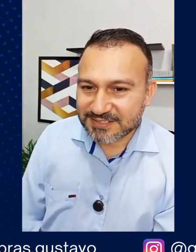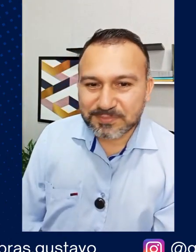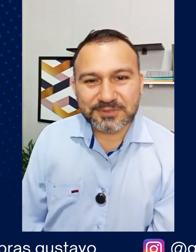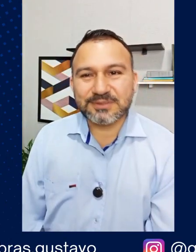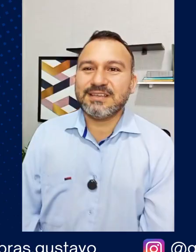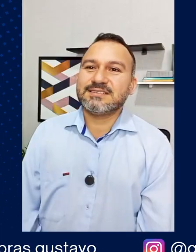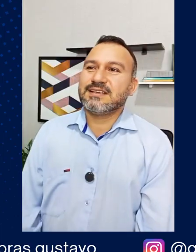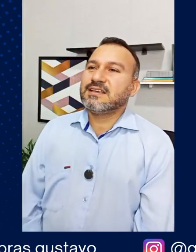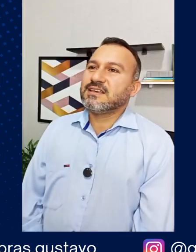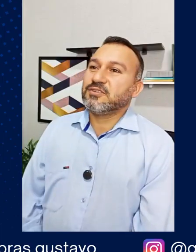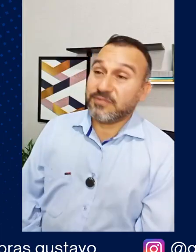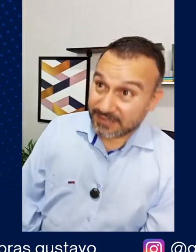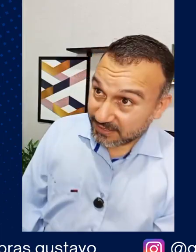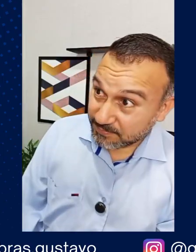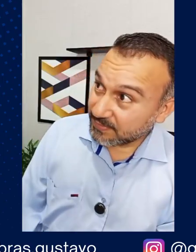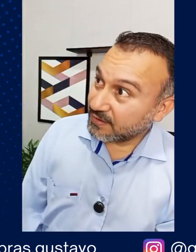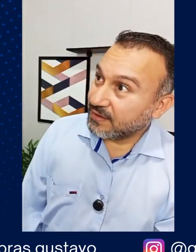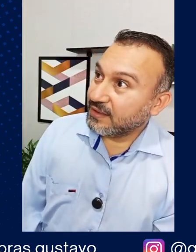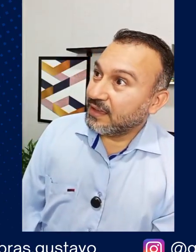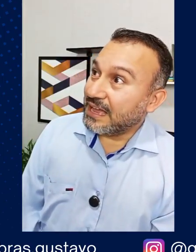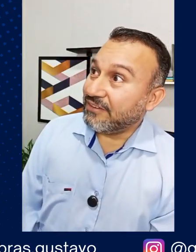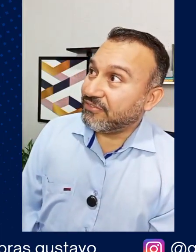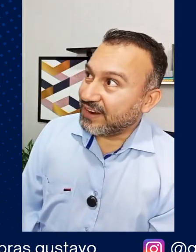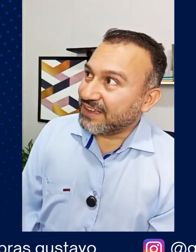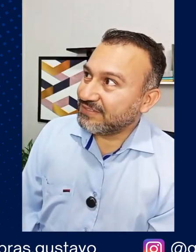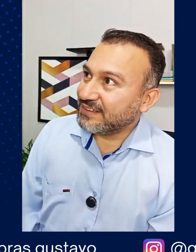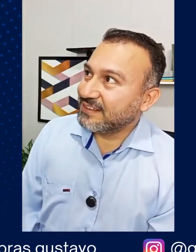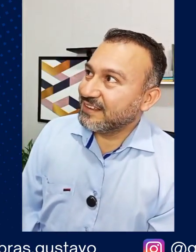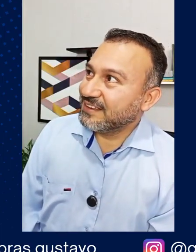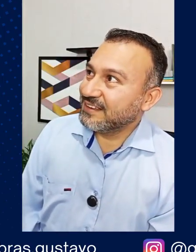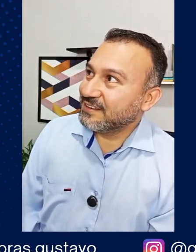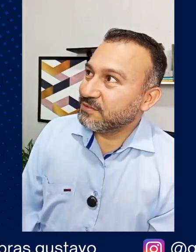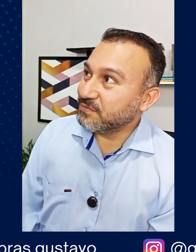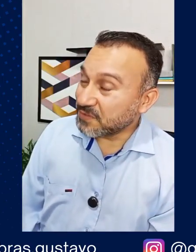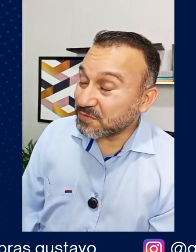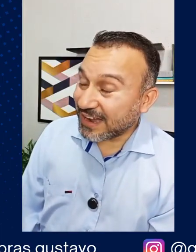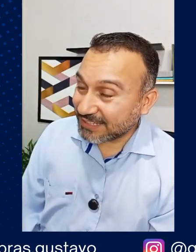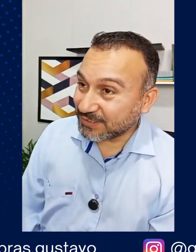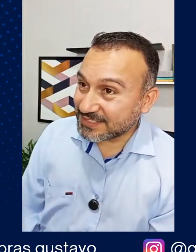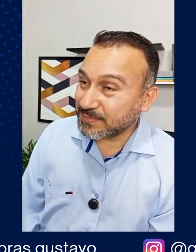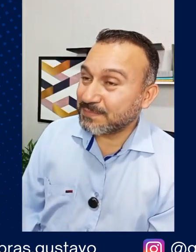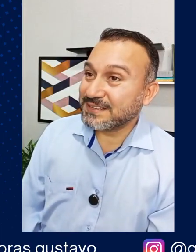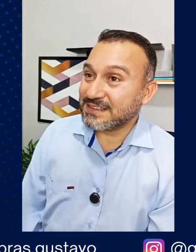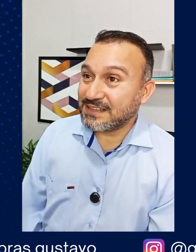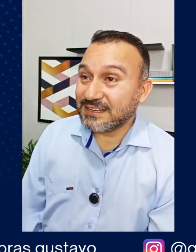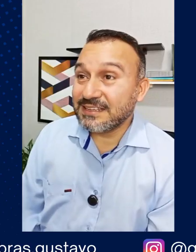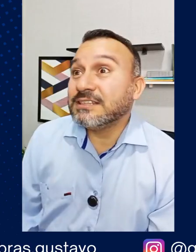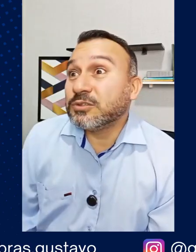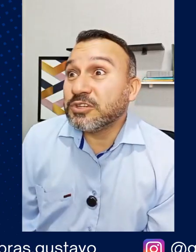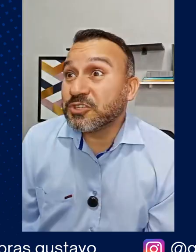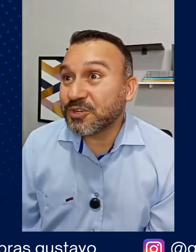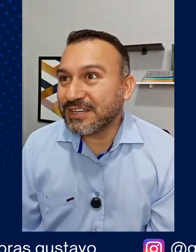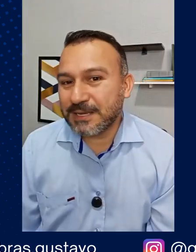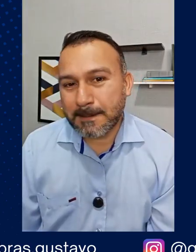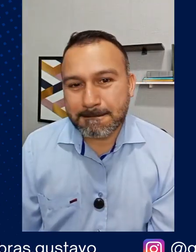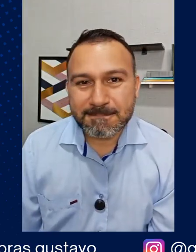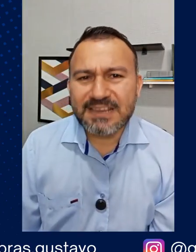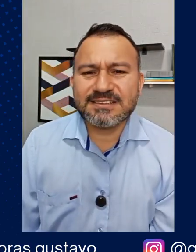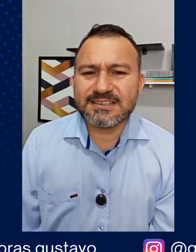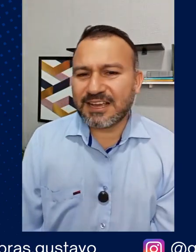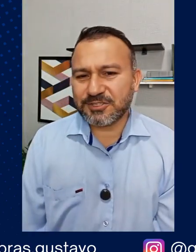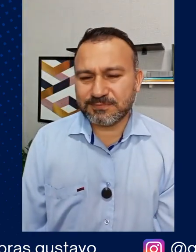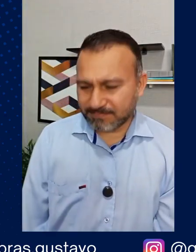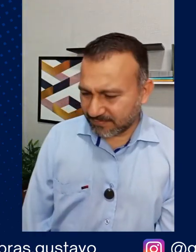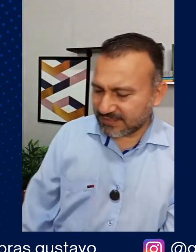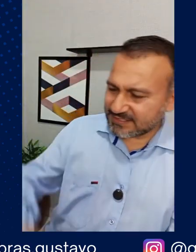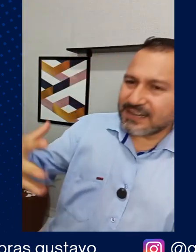da frase em português que eu falei? A Flávia viu um rato na semana passada e entrou em choque. O